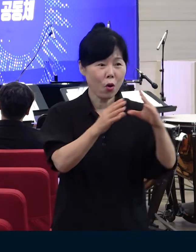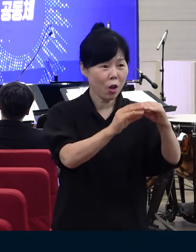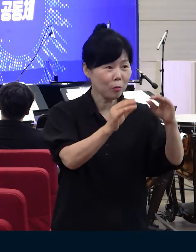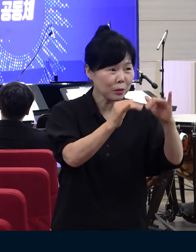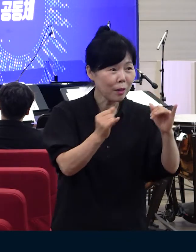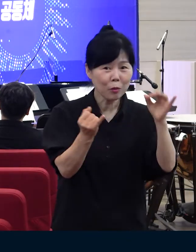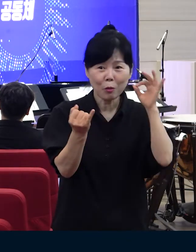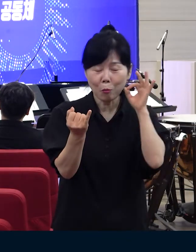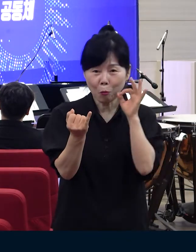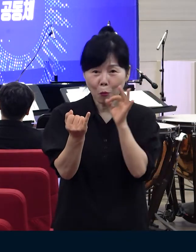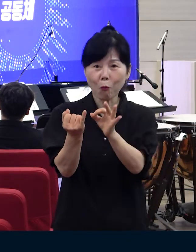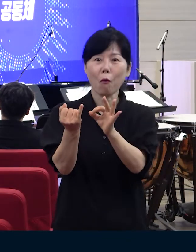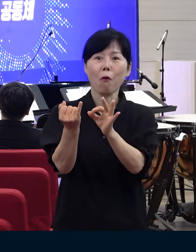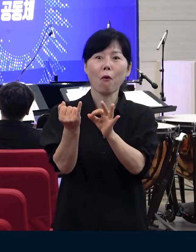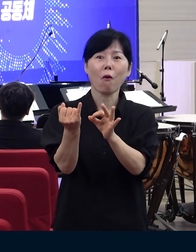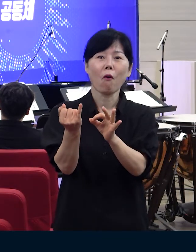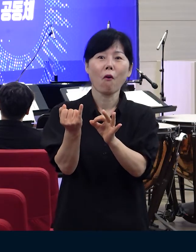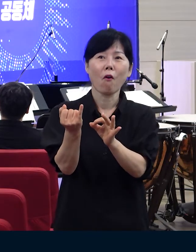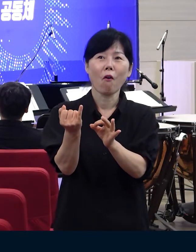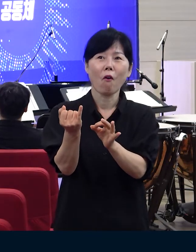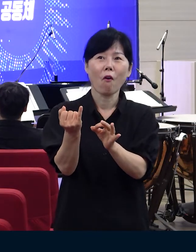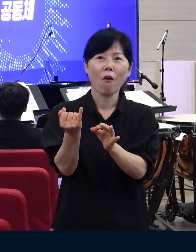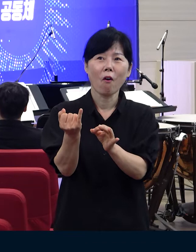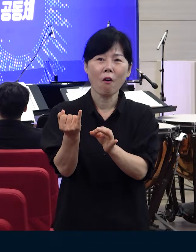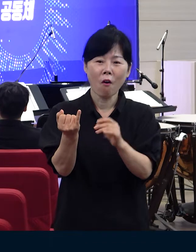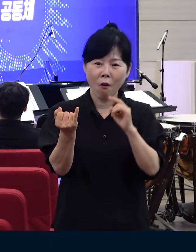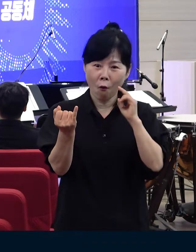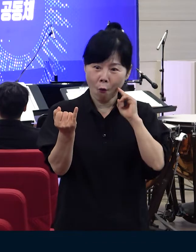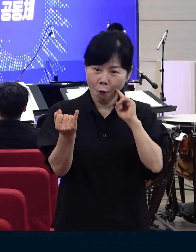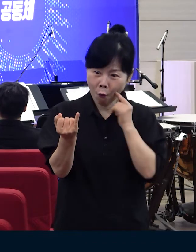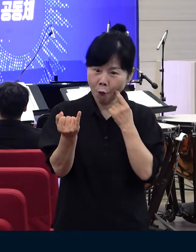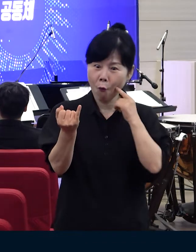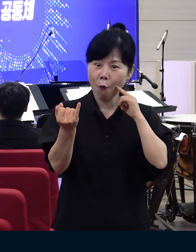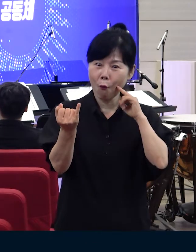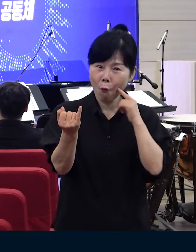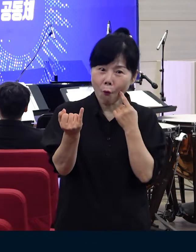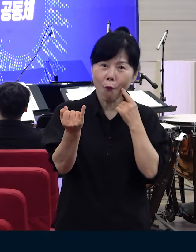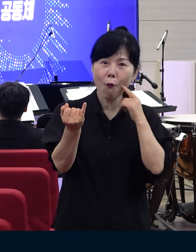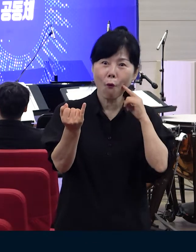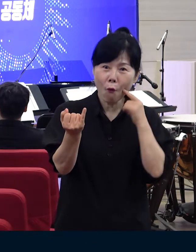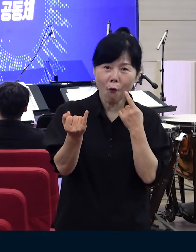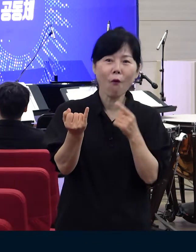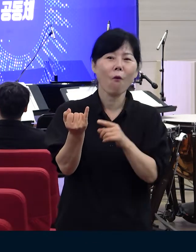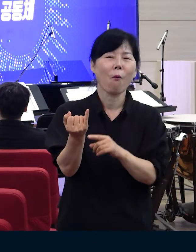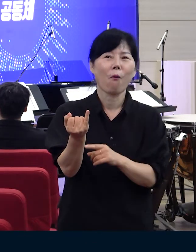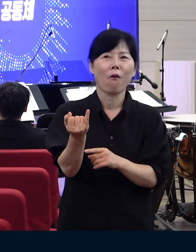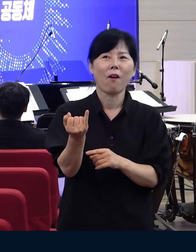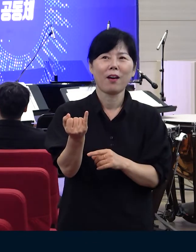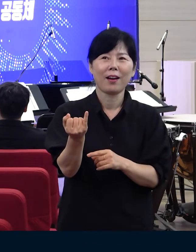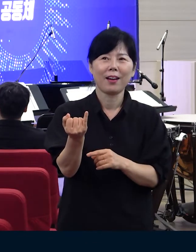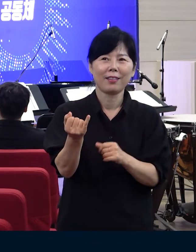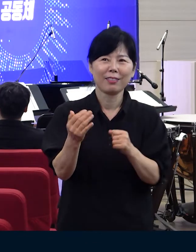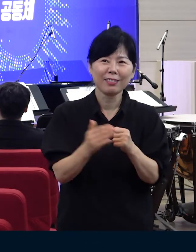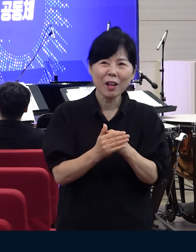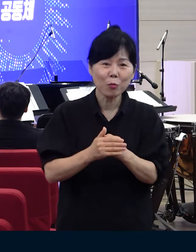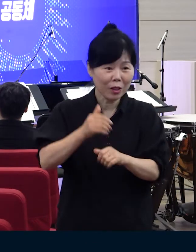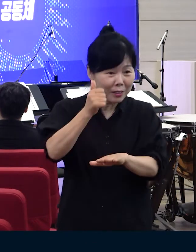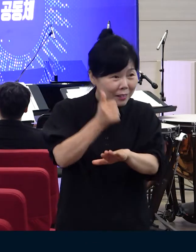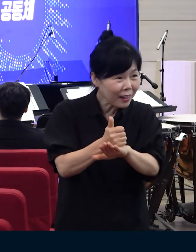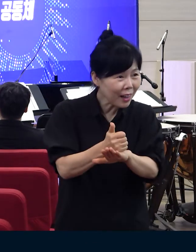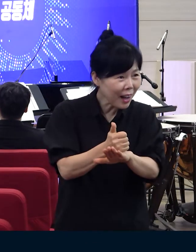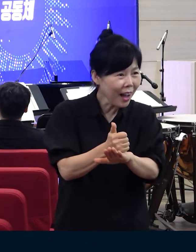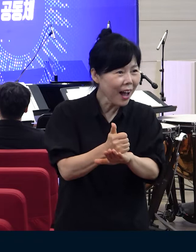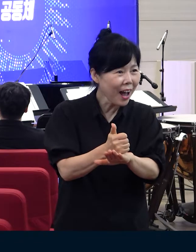사람들이 그 여인을 보고서 막 그 아름다움 때문에 막 이야기가 막 나오기 시작한 거예요. 그래가지고 그게 어디까지